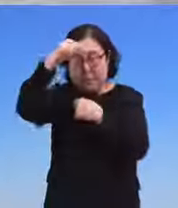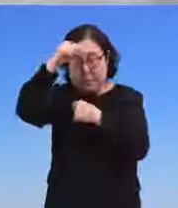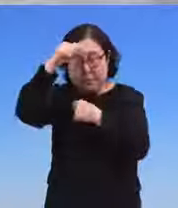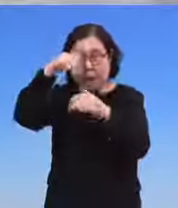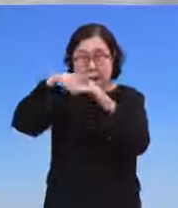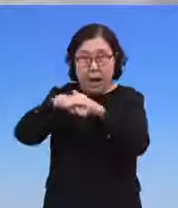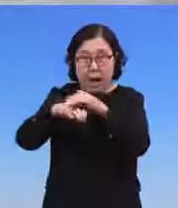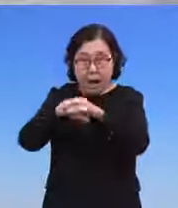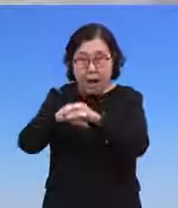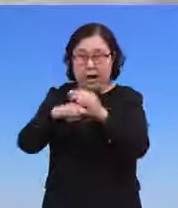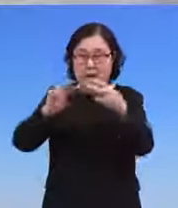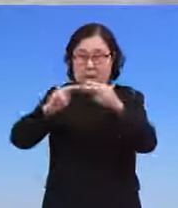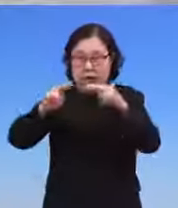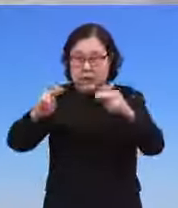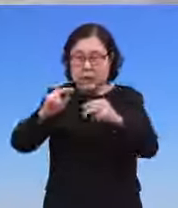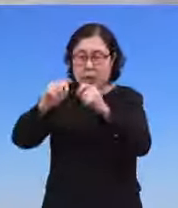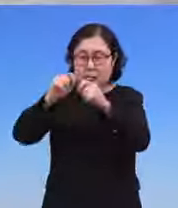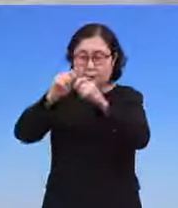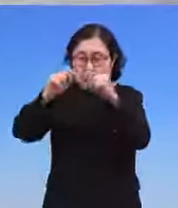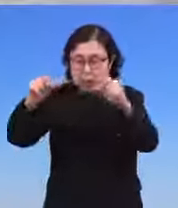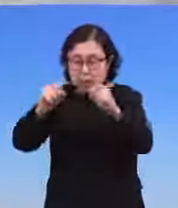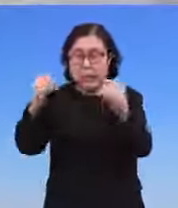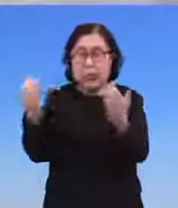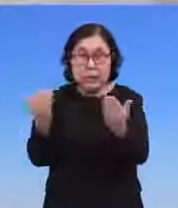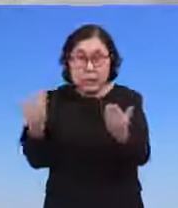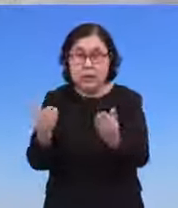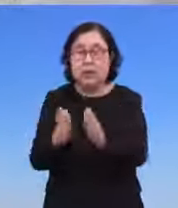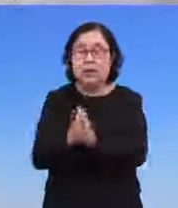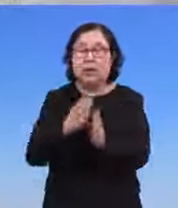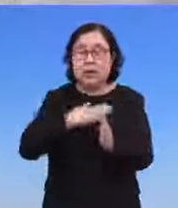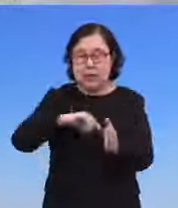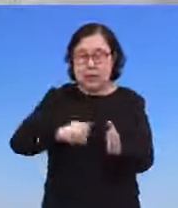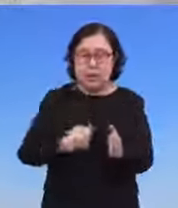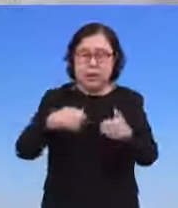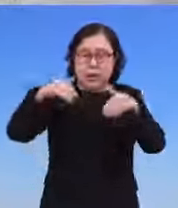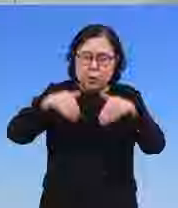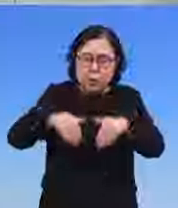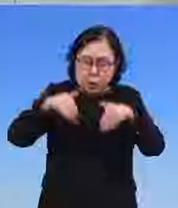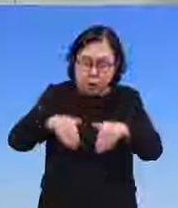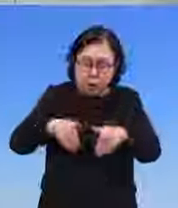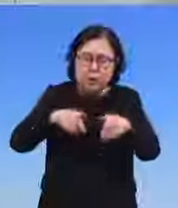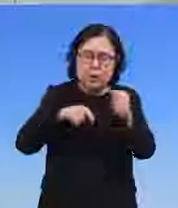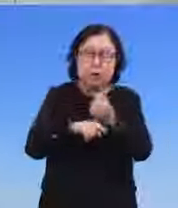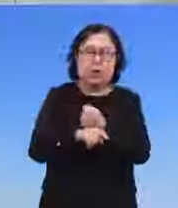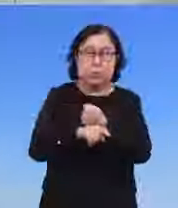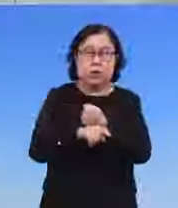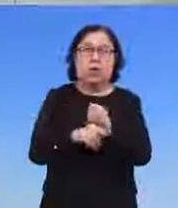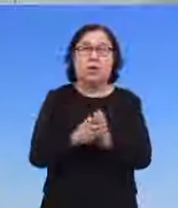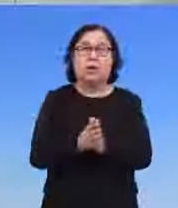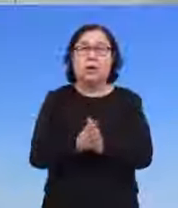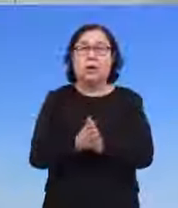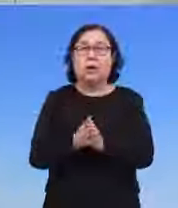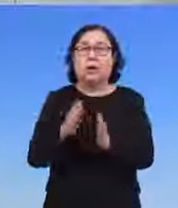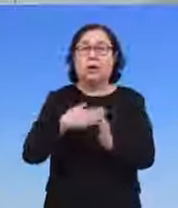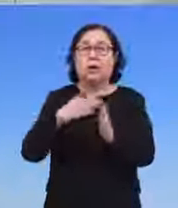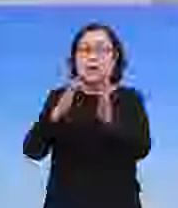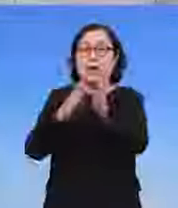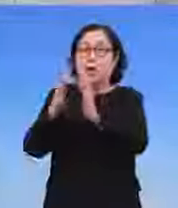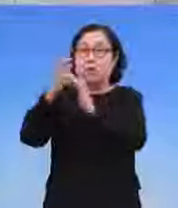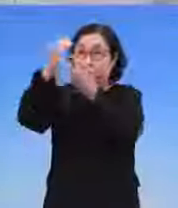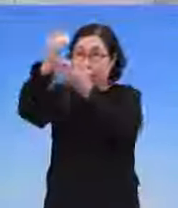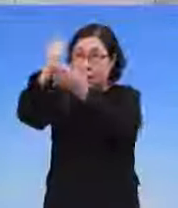자기가 노예라는 거예요. 지금 세례 요한은 자리매김 어떻게 하느냐? 이 땅에 오신 예수 그리스도 그분과 자기 사이의